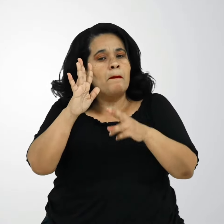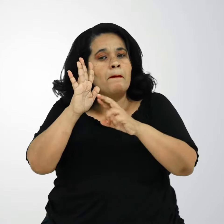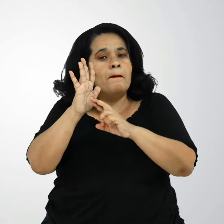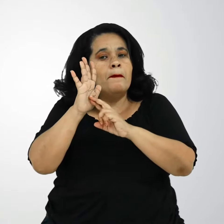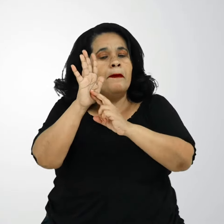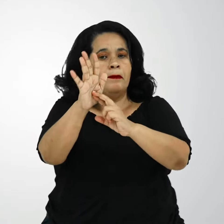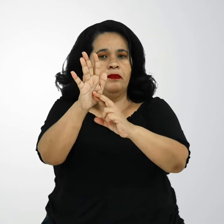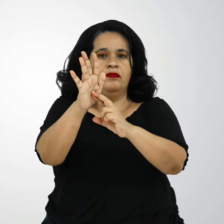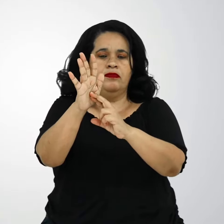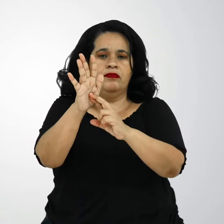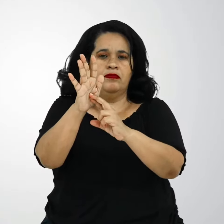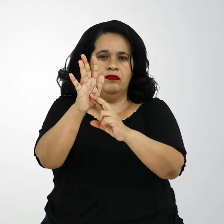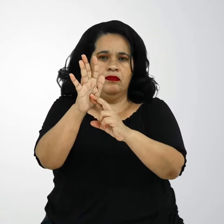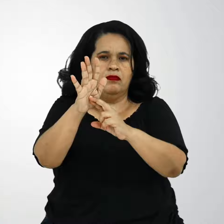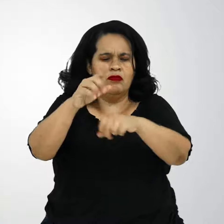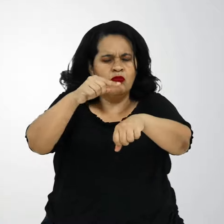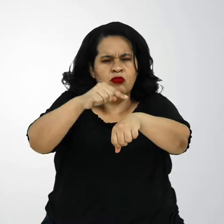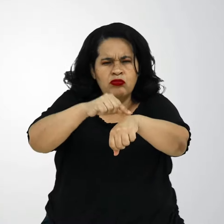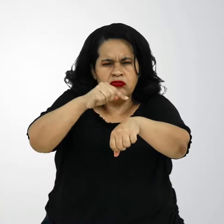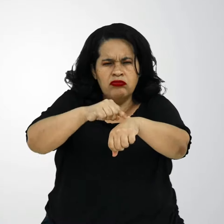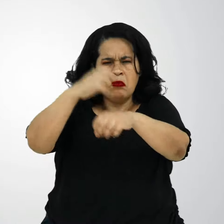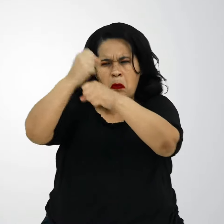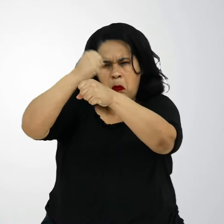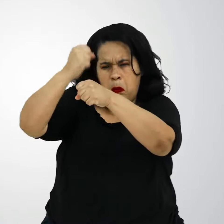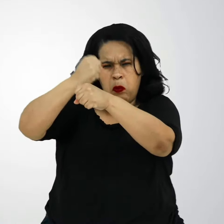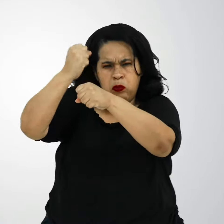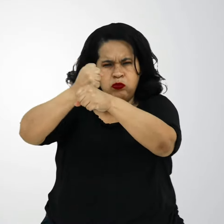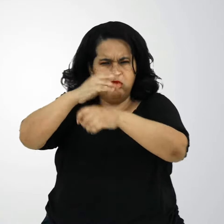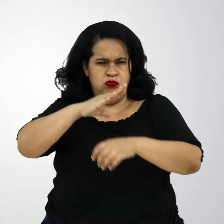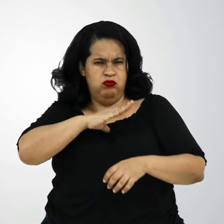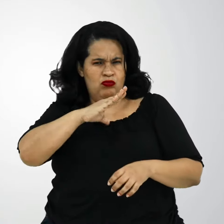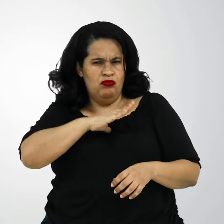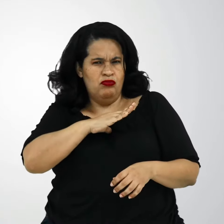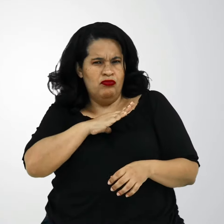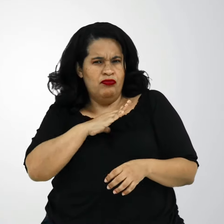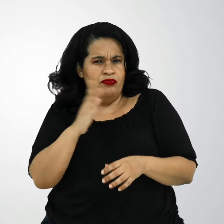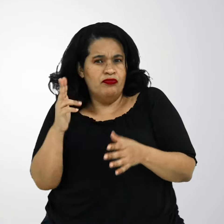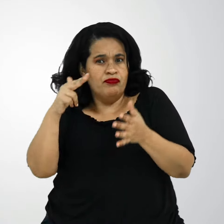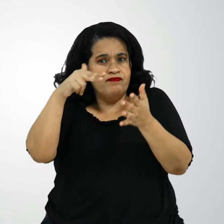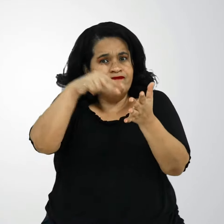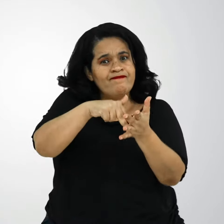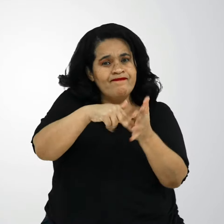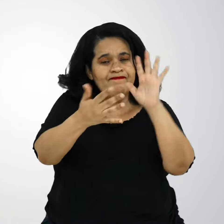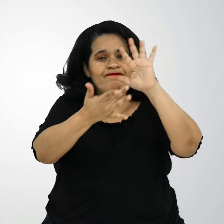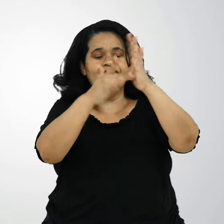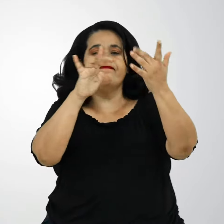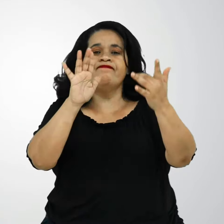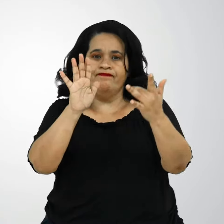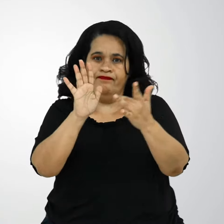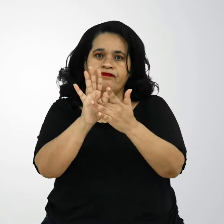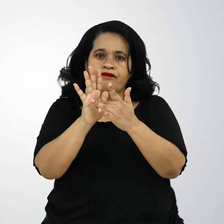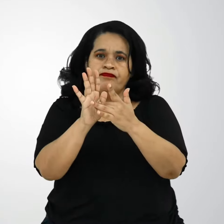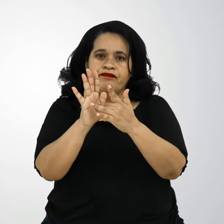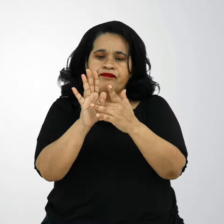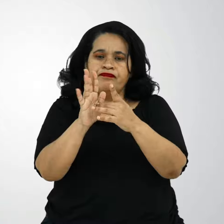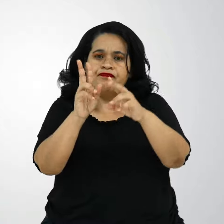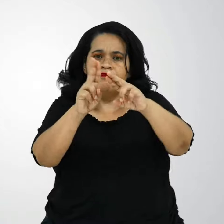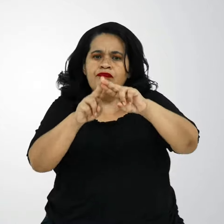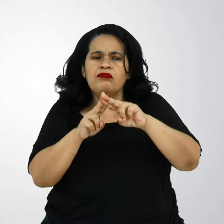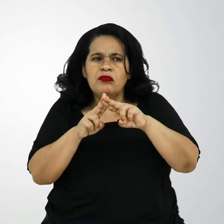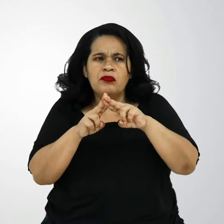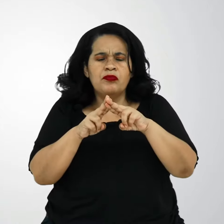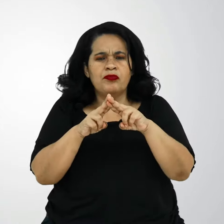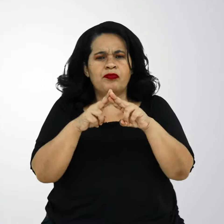representa esse tempo que vai desde a reconstrução da cidade até a chegada do ungido, até a chegada do Messias. Então, nós não ficamos fazendo